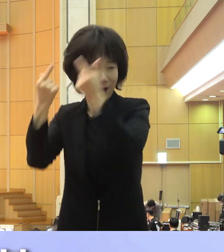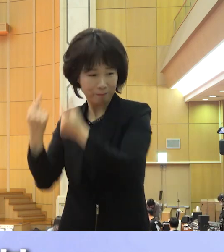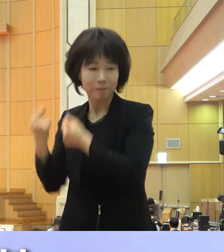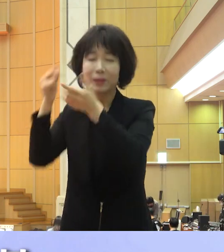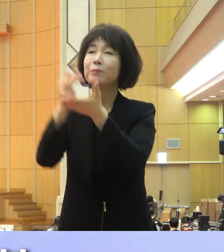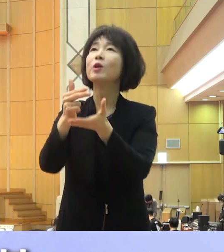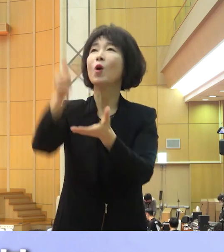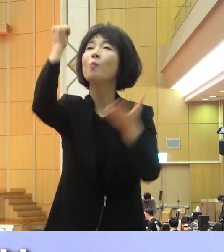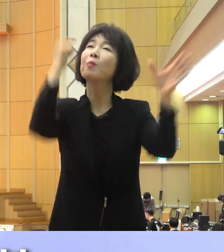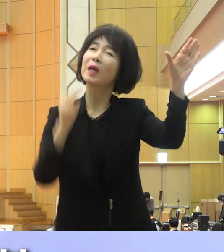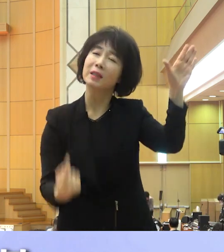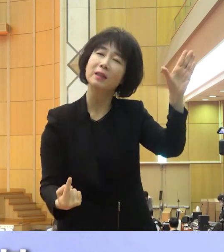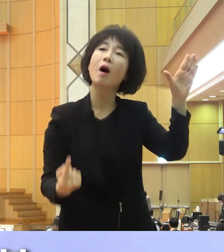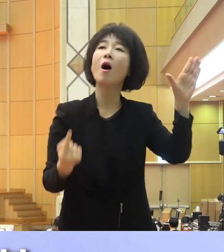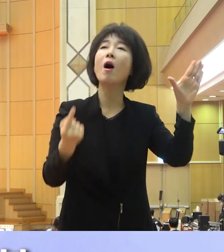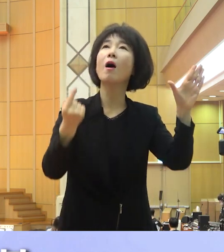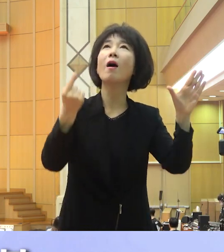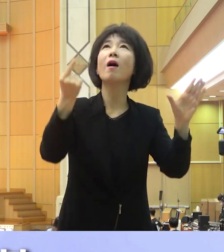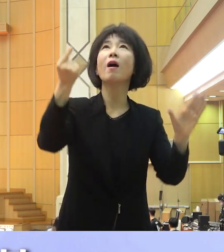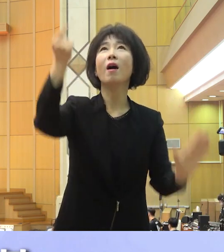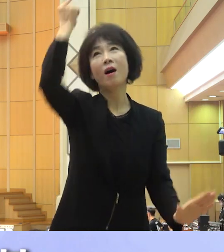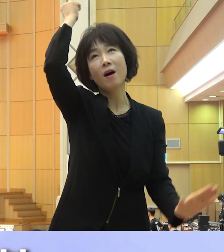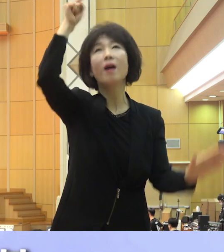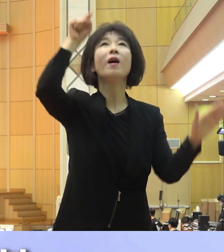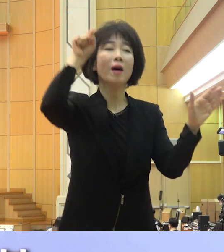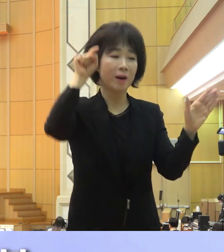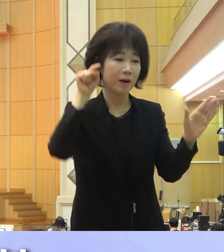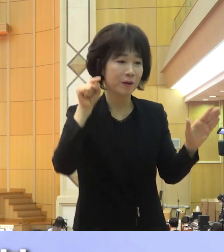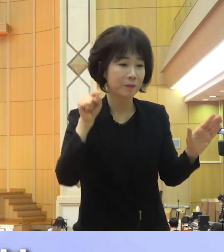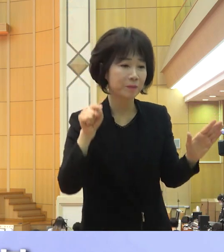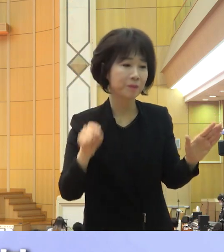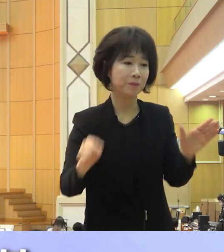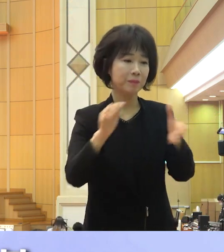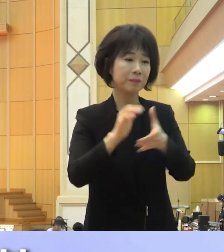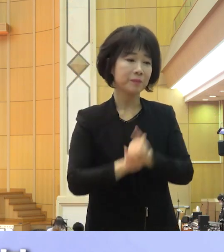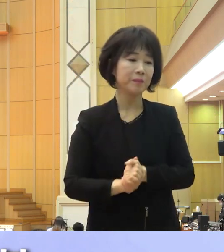모아 주님을 높이는 것.